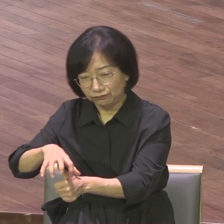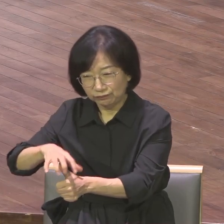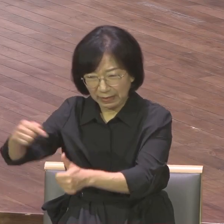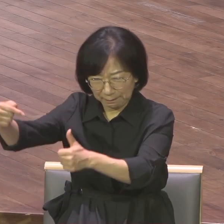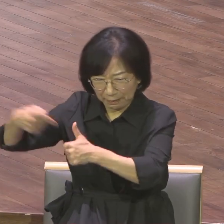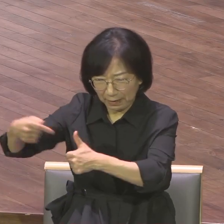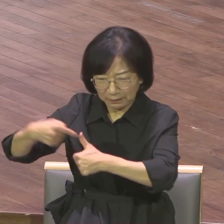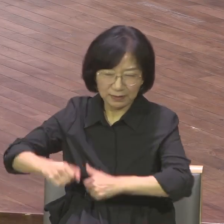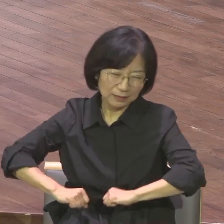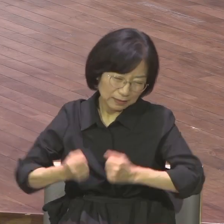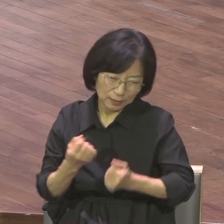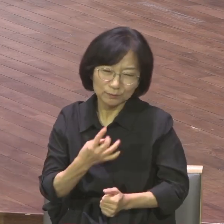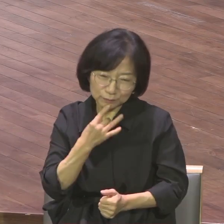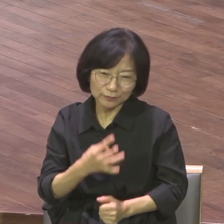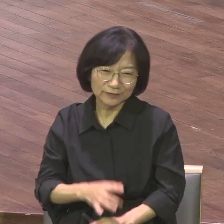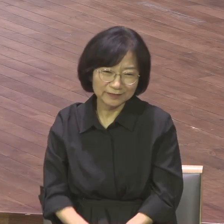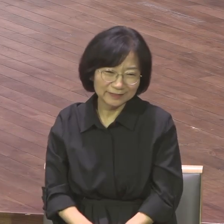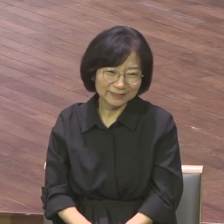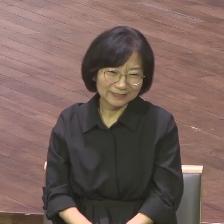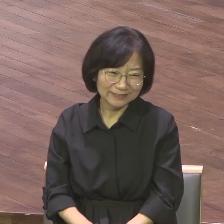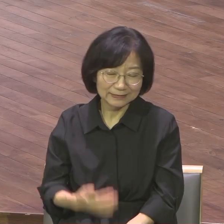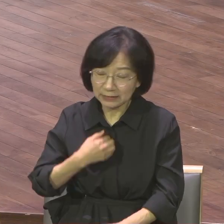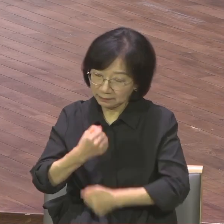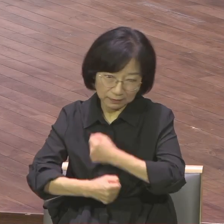내 재산 하나도 없어. 그게 속국이요.